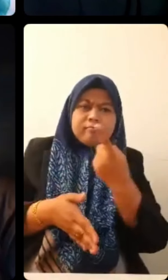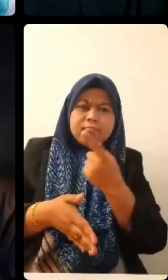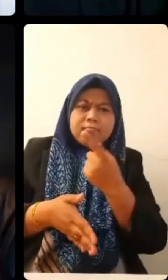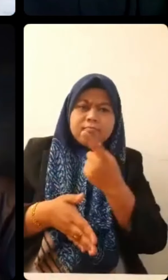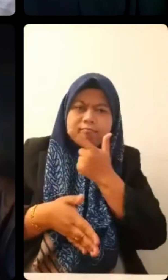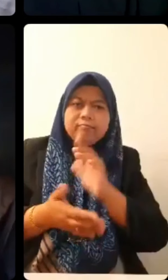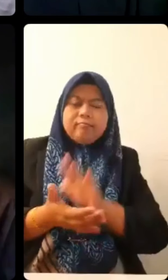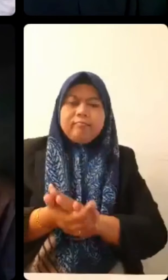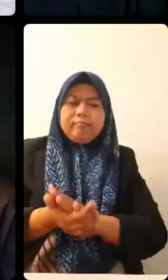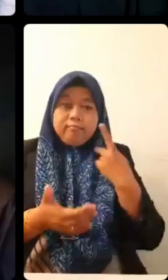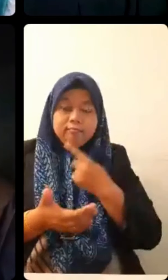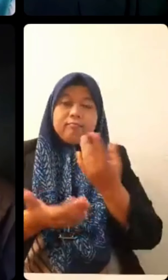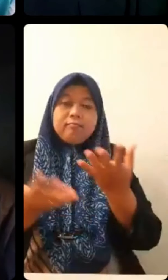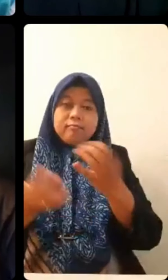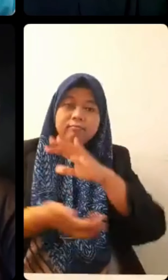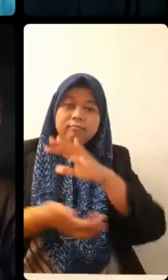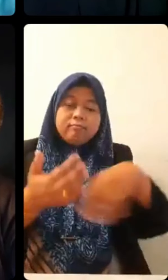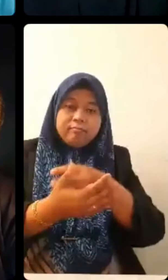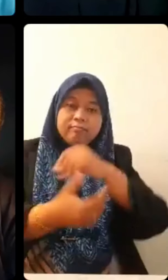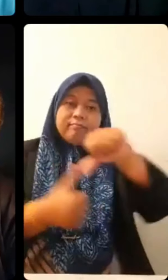Okay? Satu lagi,